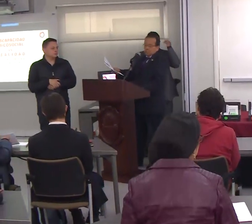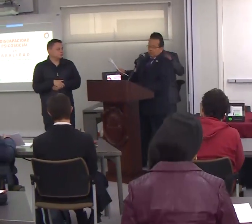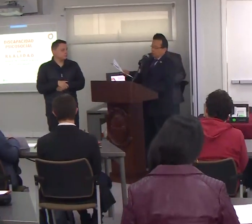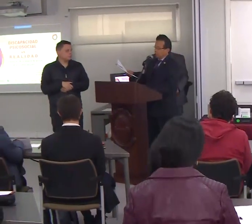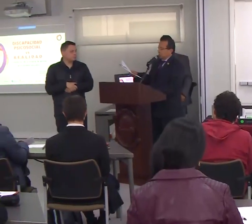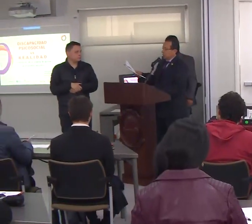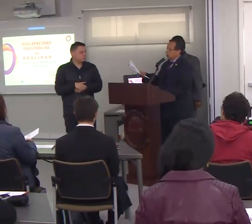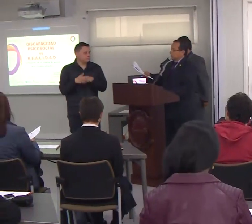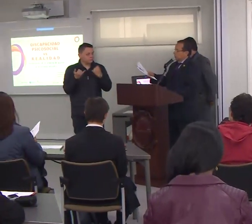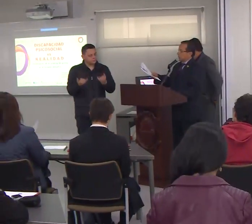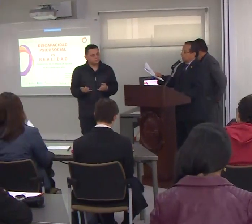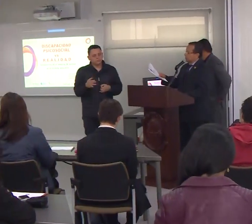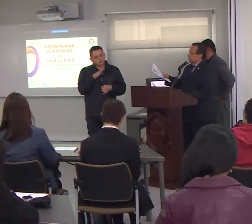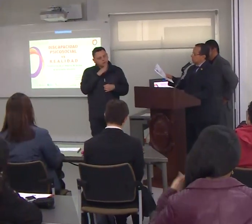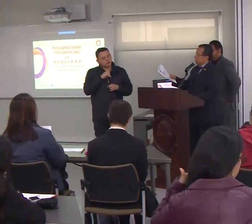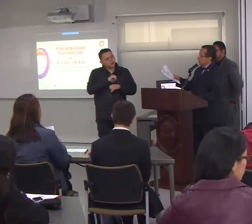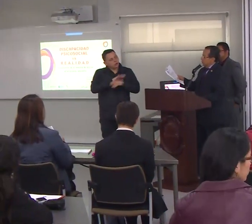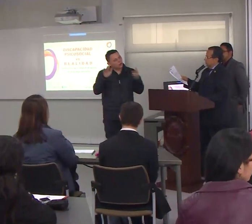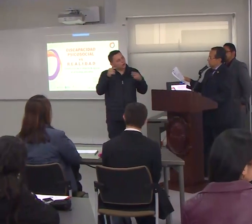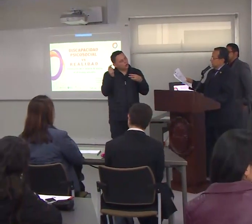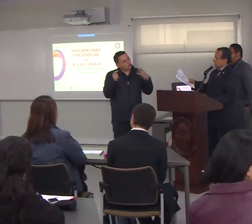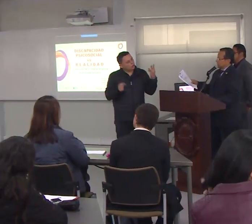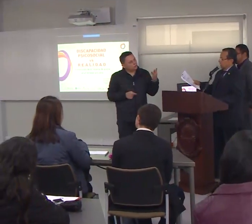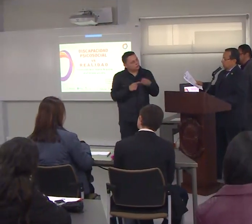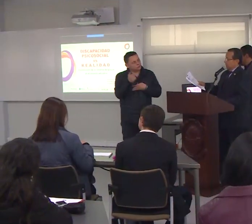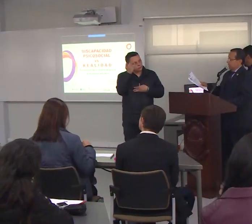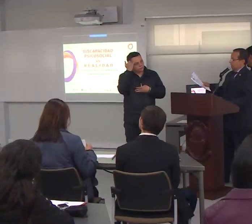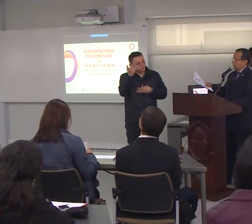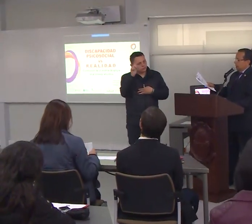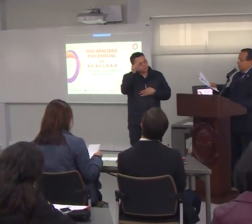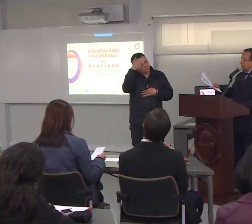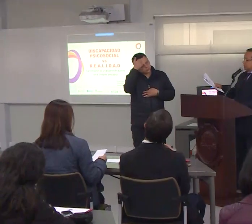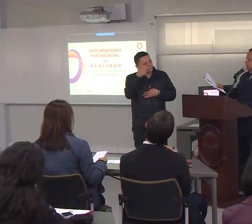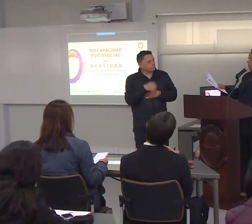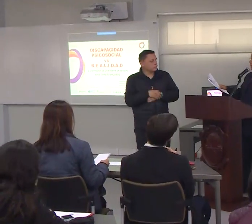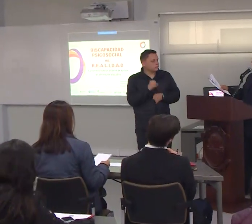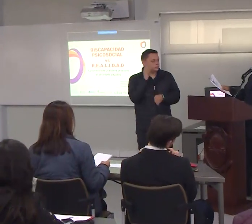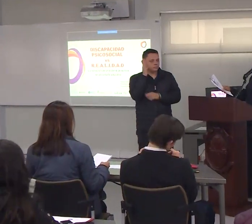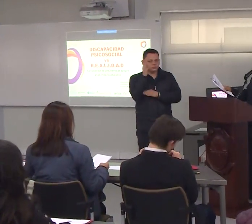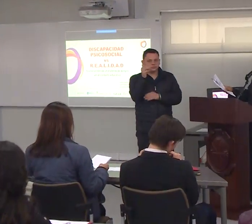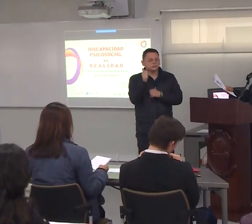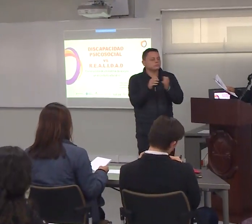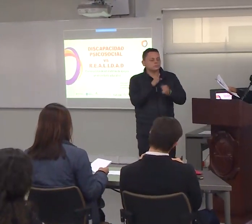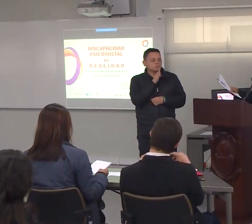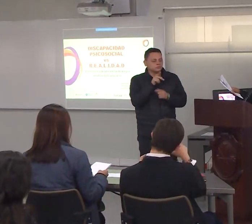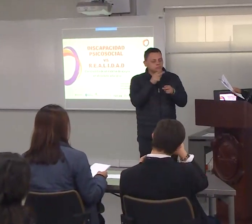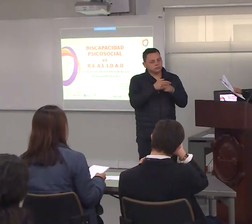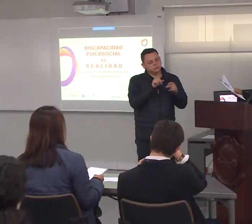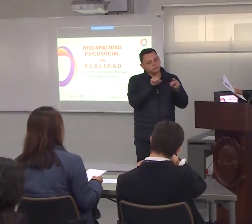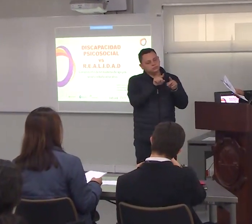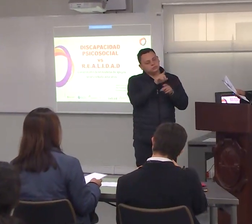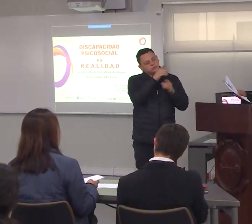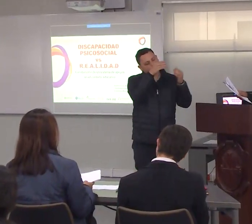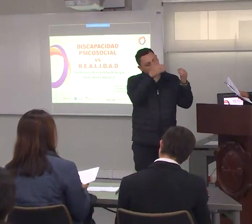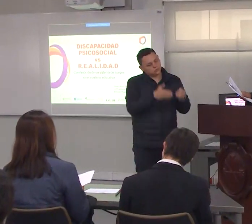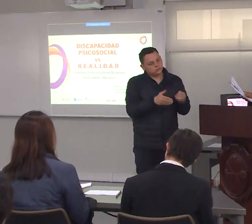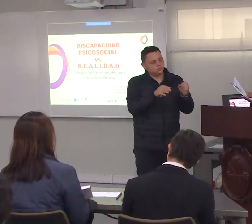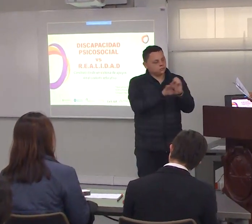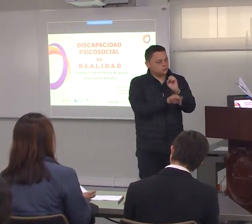este es el momento de que nos queden claras unas ideas clave la ponencia se llama discapacidad